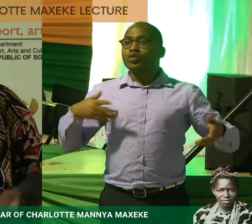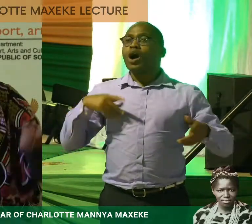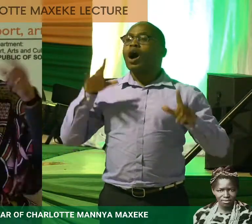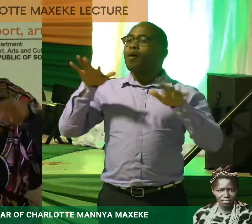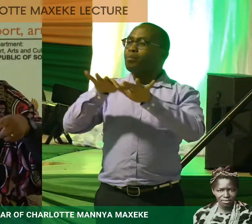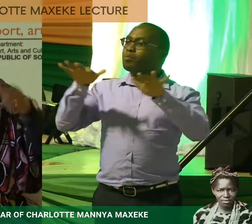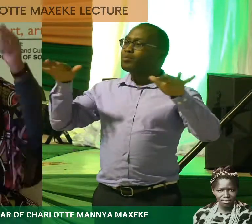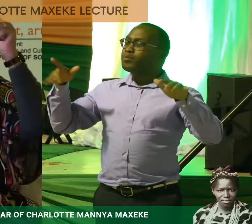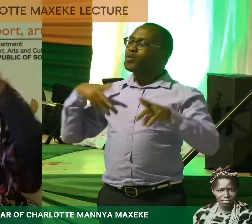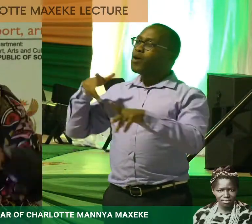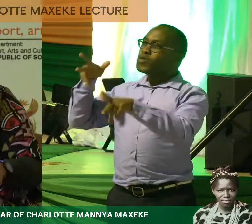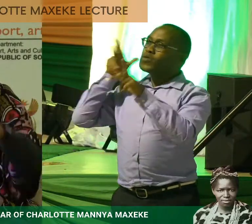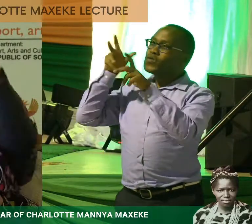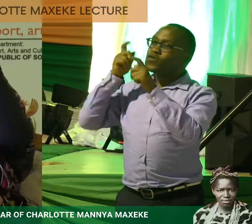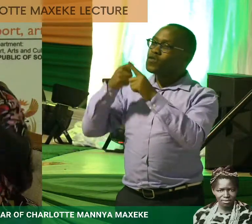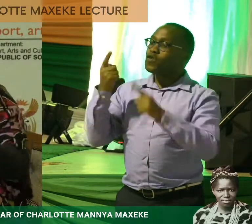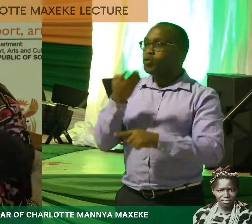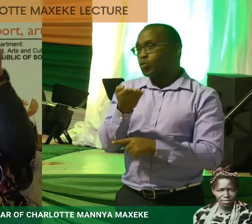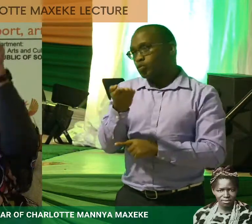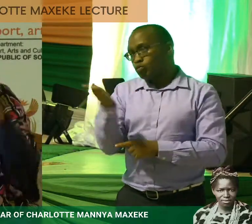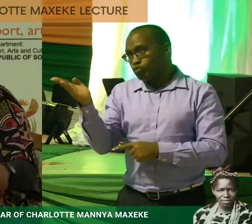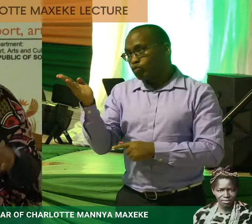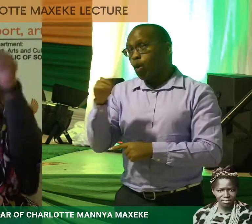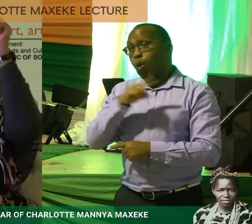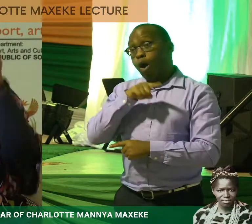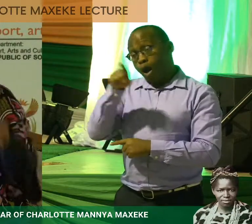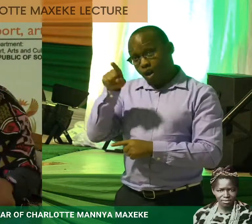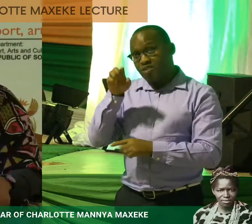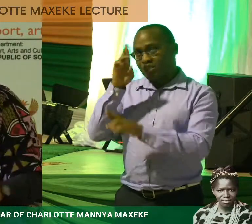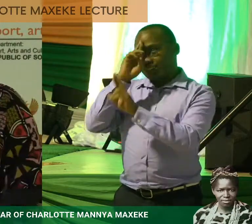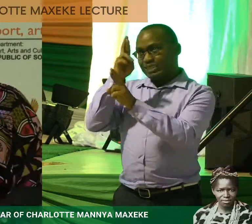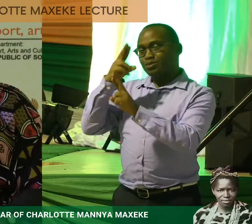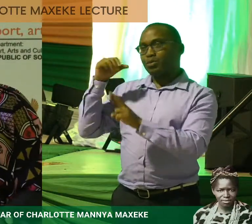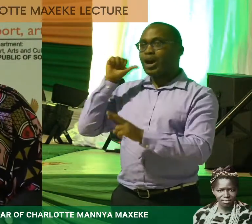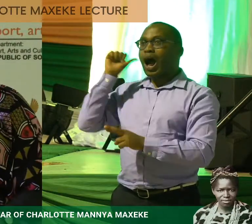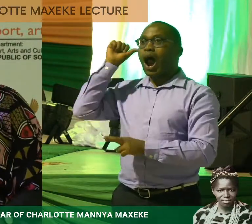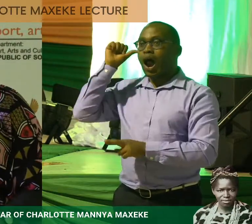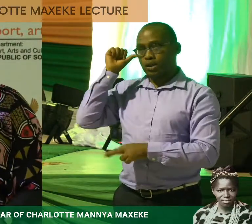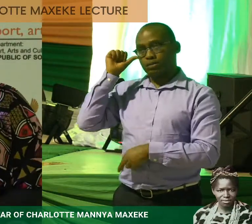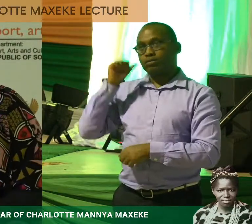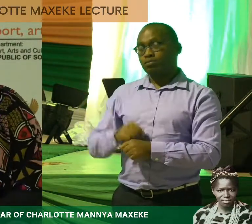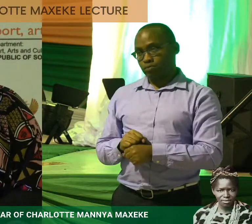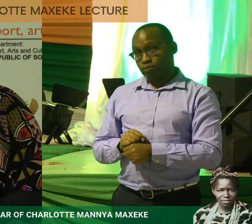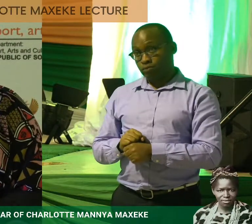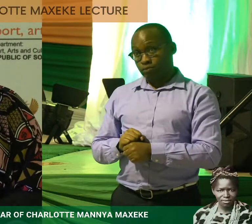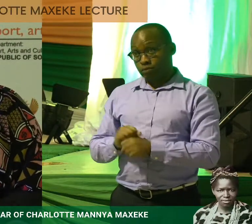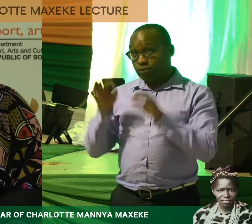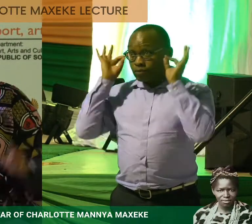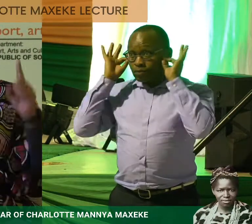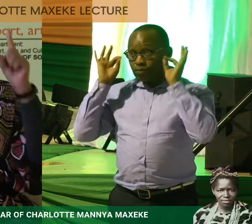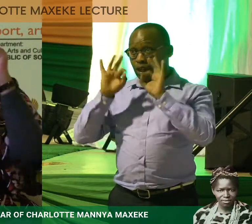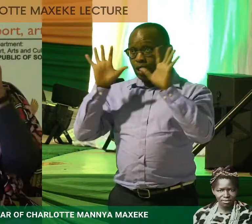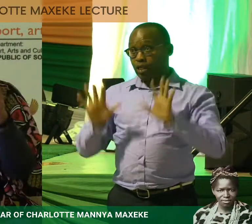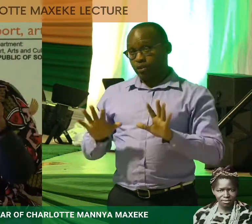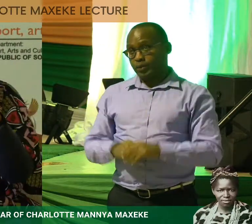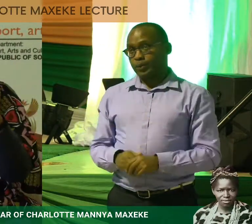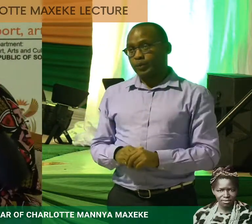nihlale apha kumanyelwe nina kuba nimamele abantu abadala nafunda naphumelela.